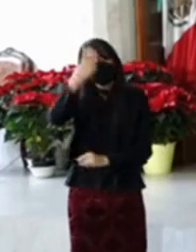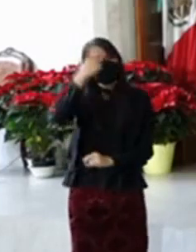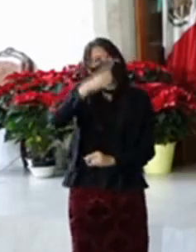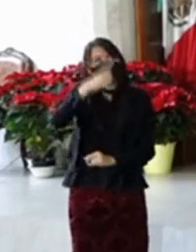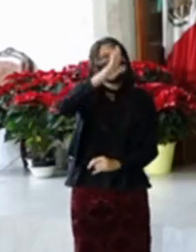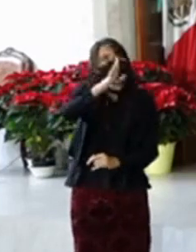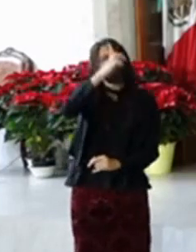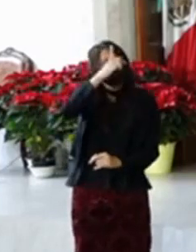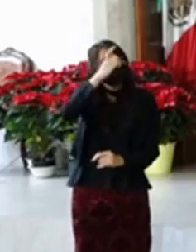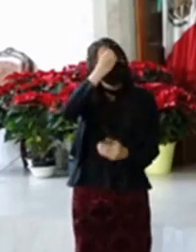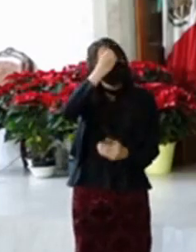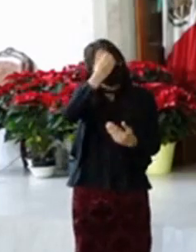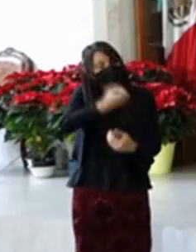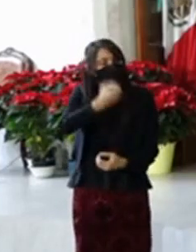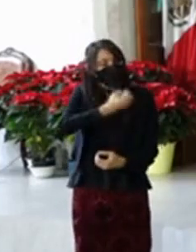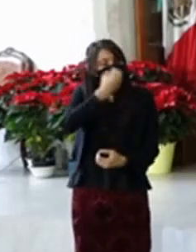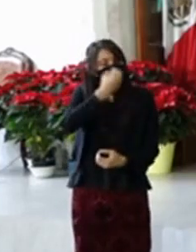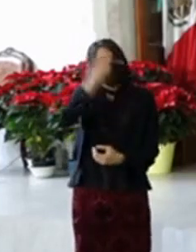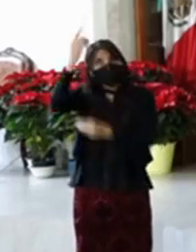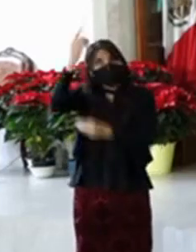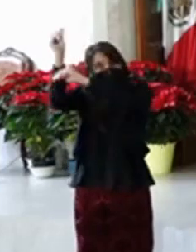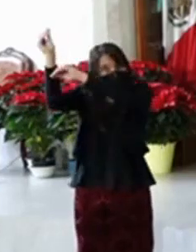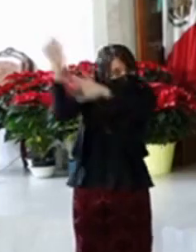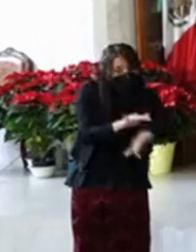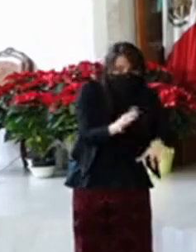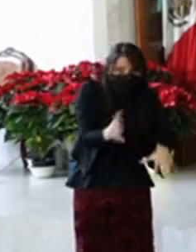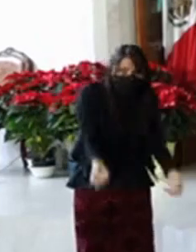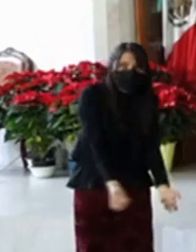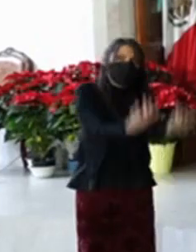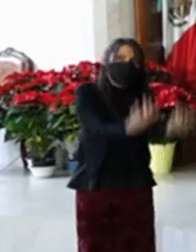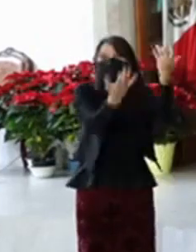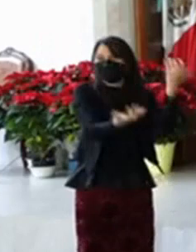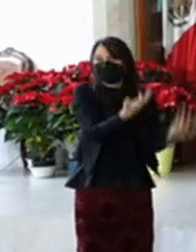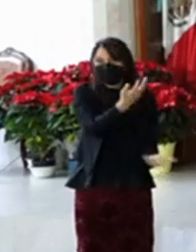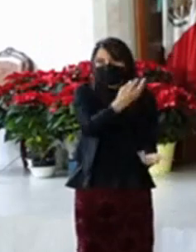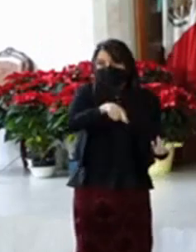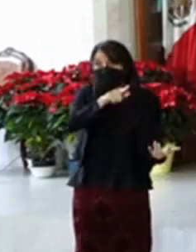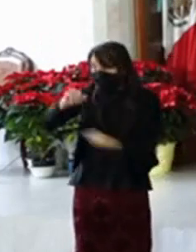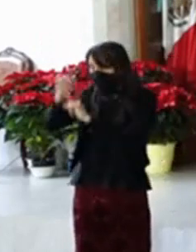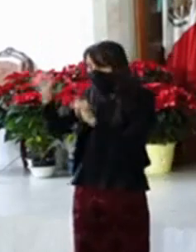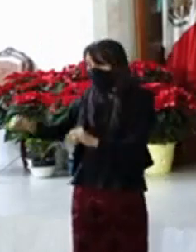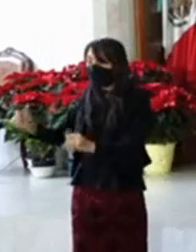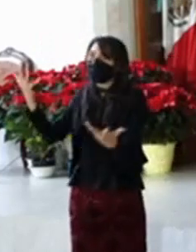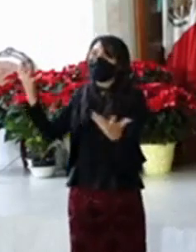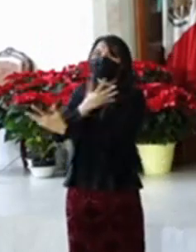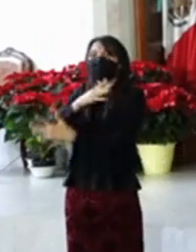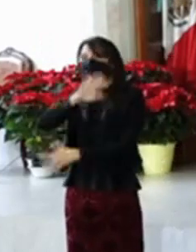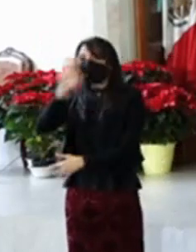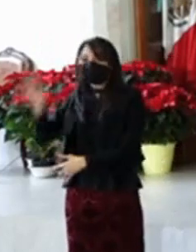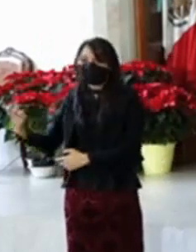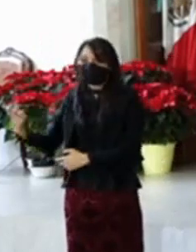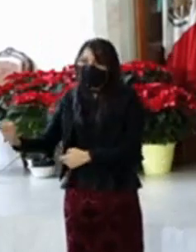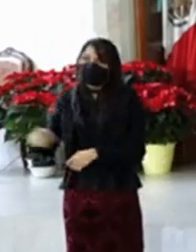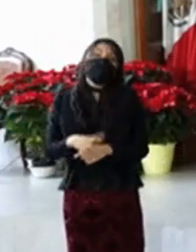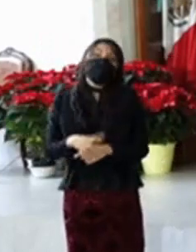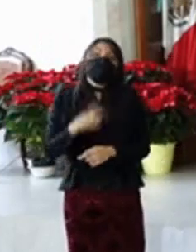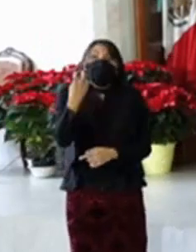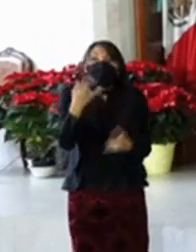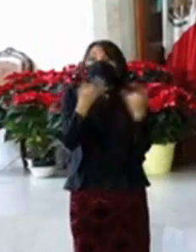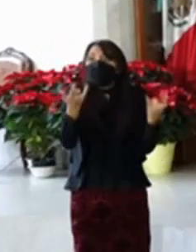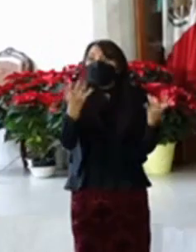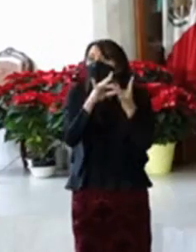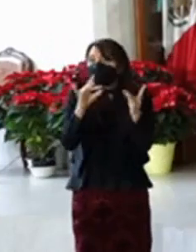El capítulo 7 del libro profético de